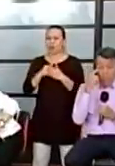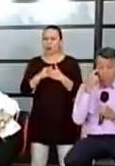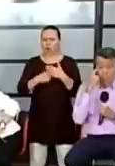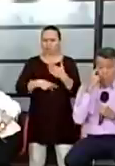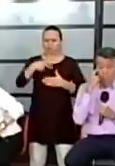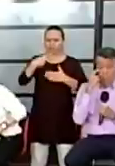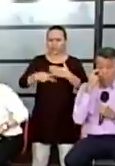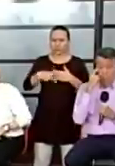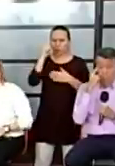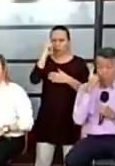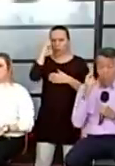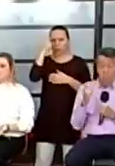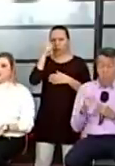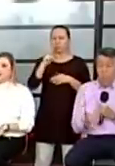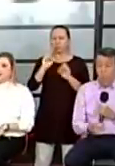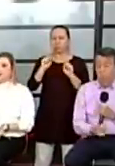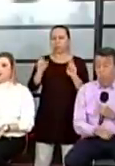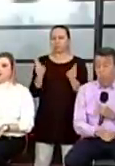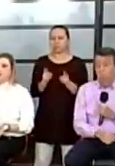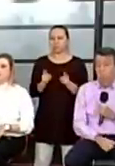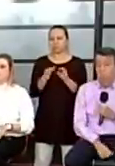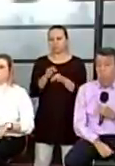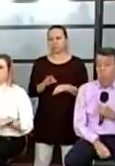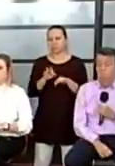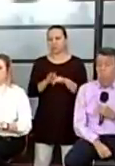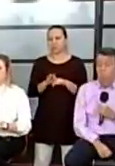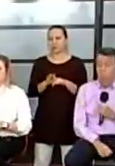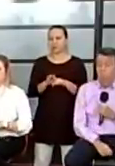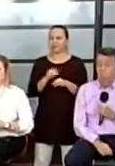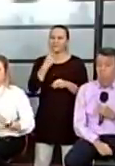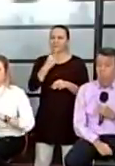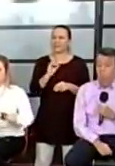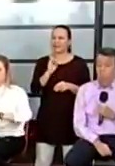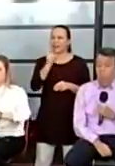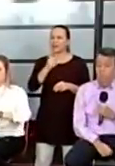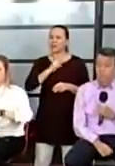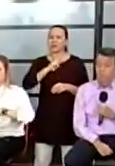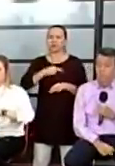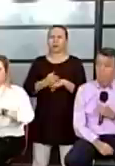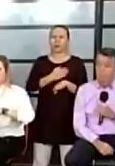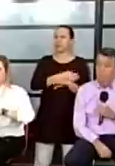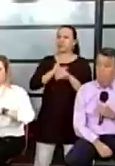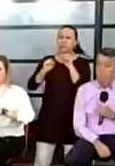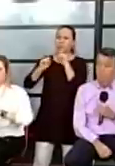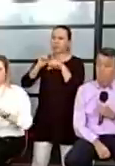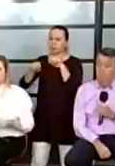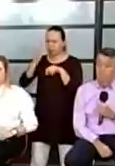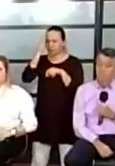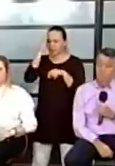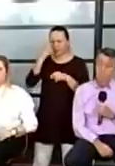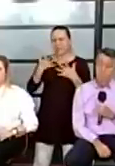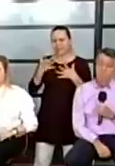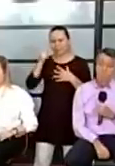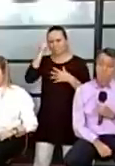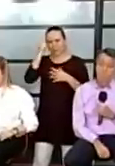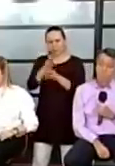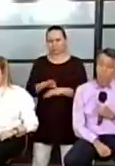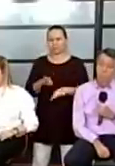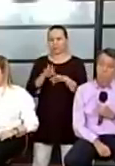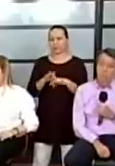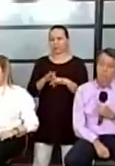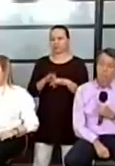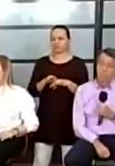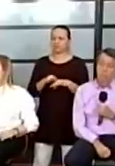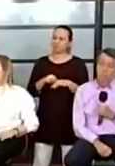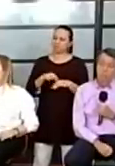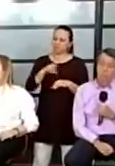gobierno, pero creo que sí pueden hacer una síntesis importante y de pronto decir algo que nosotros no les hayamos preguntado, pero que ustedes lo consideran